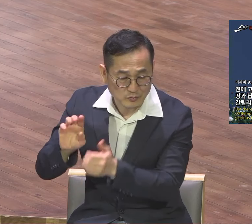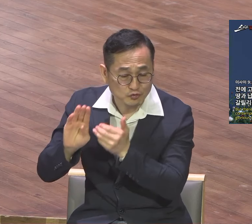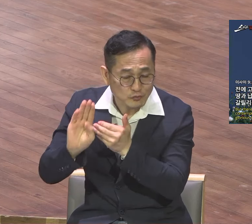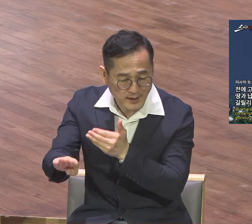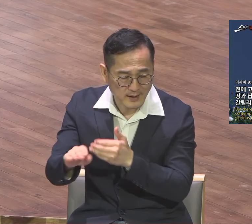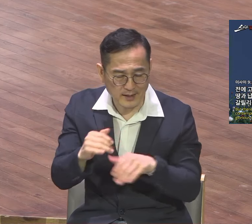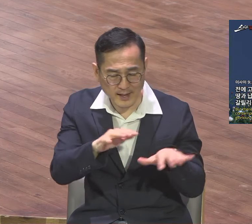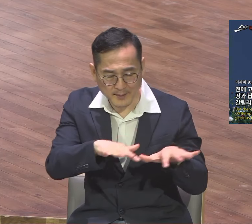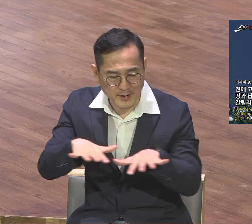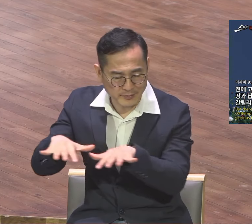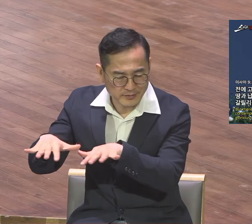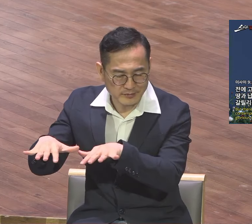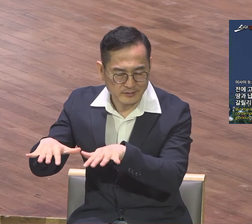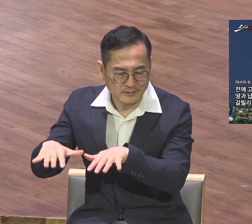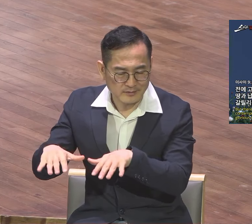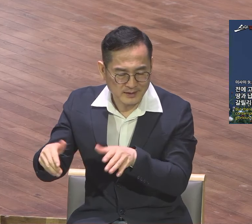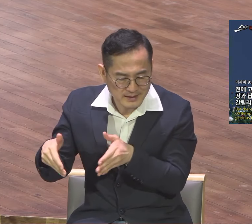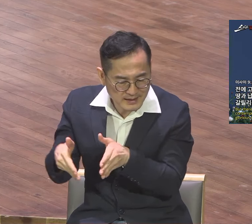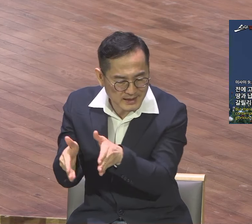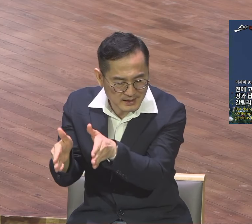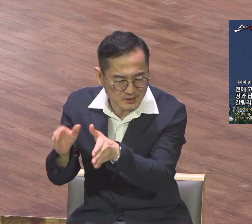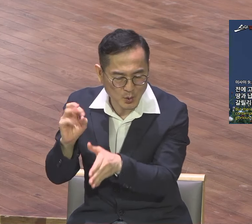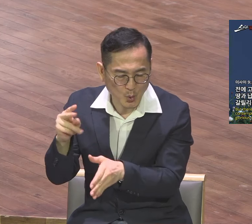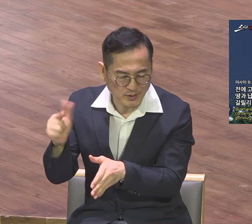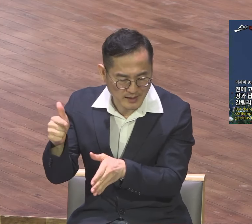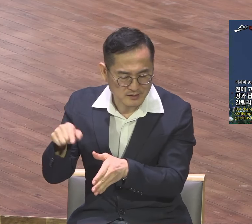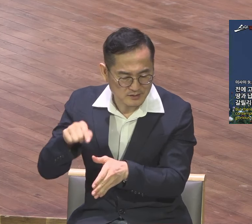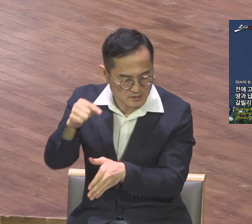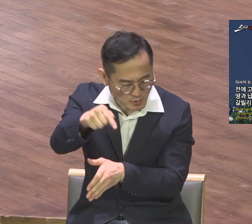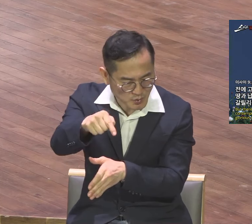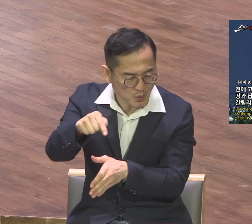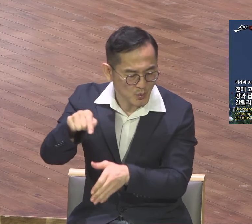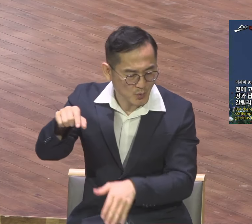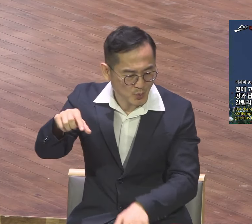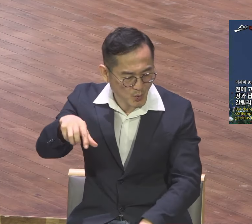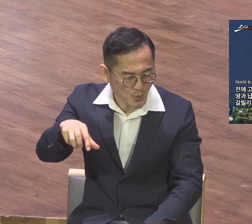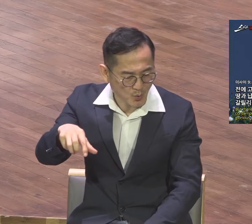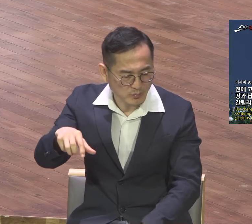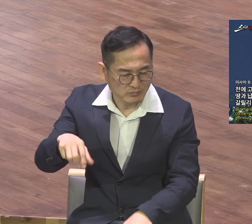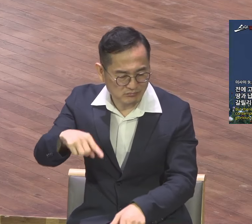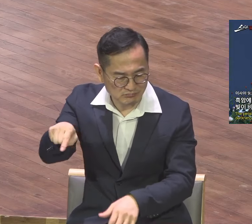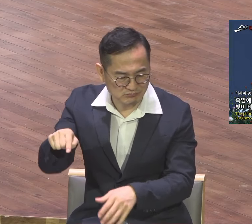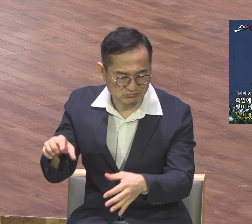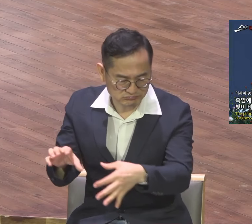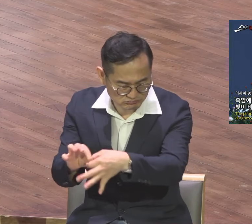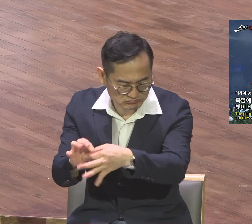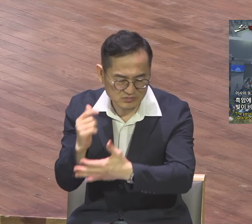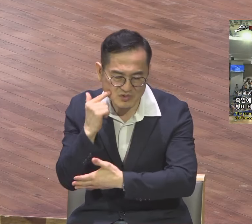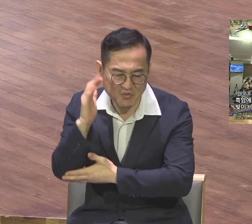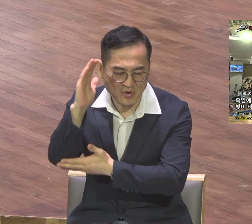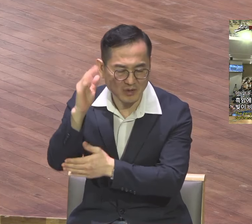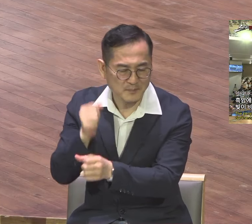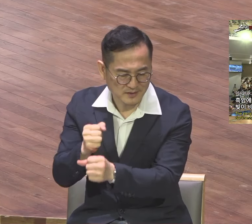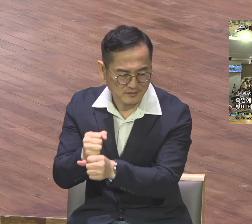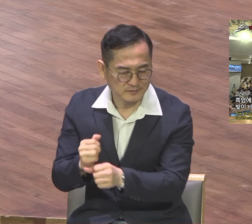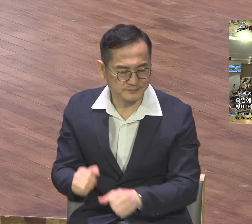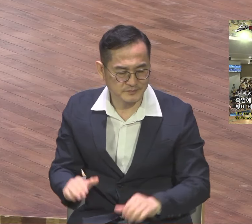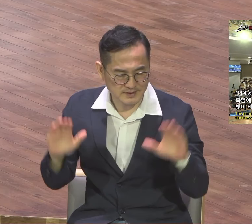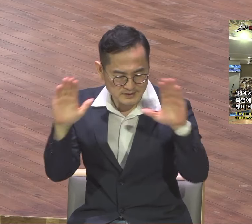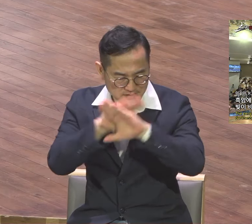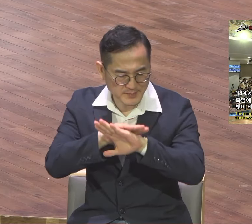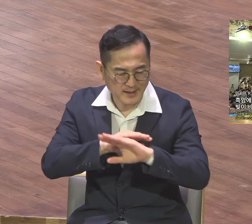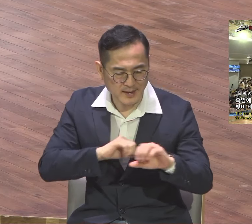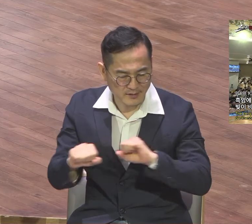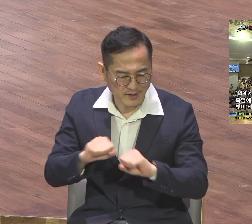후에는 해변길과 요단 저쪽 이방의 갈릴리를 영화롭게 하셨느니라. 흑암에